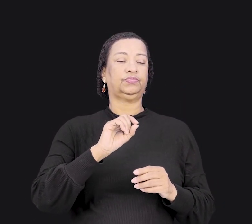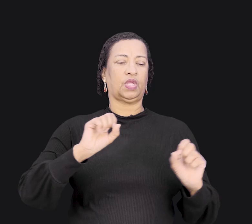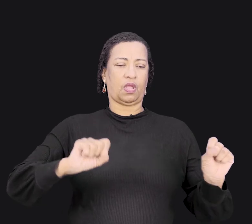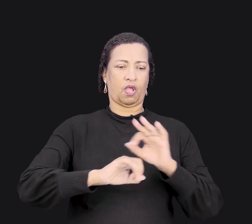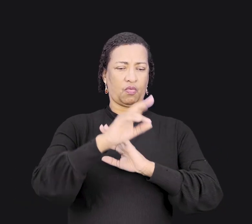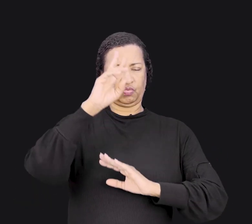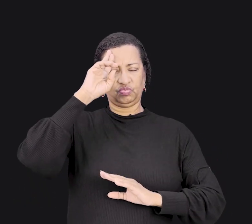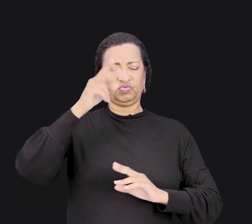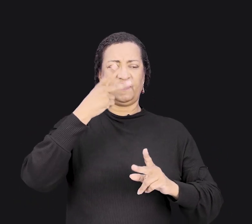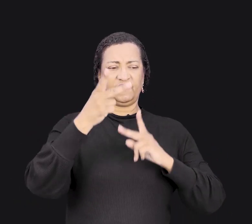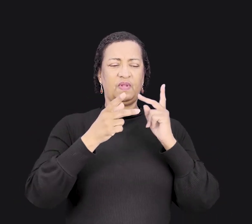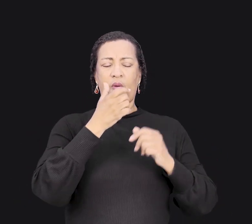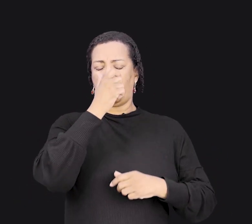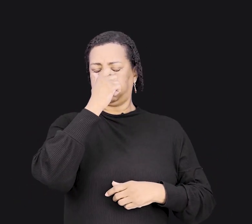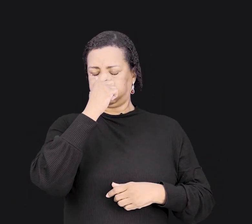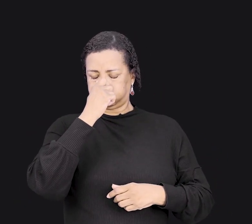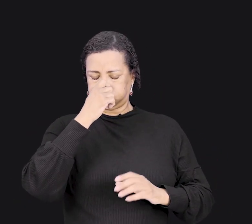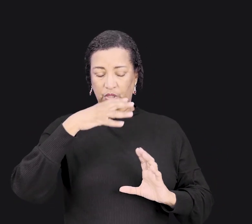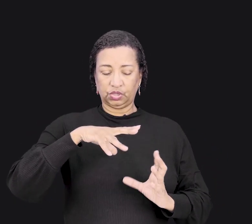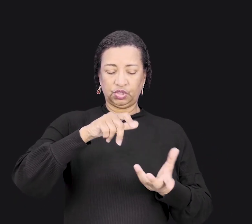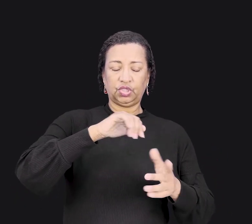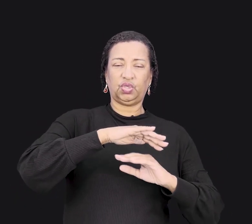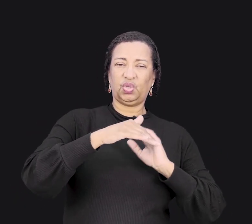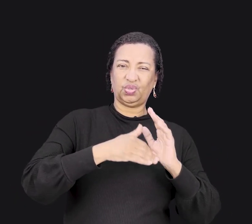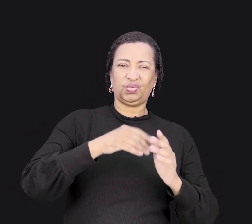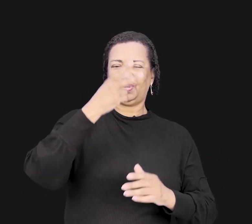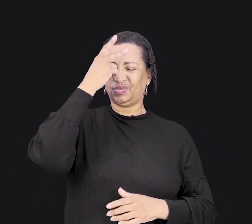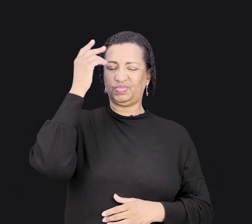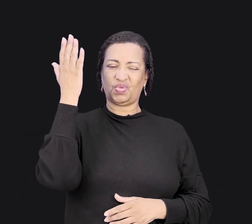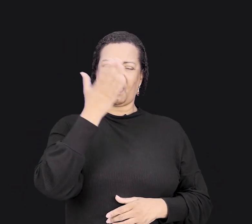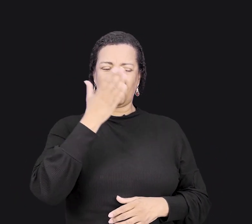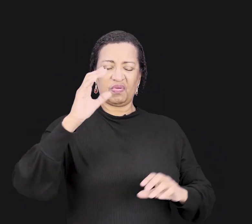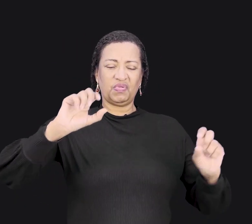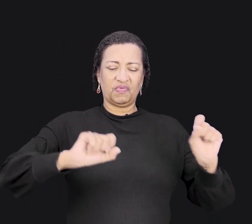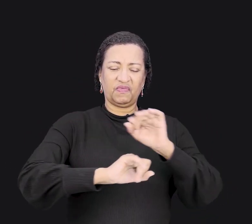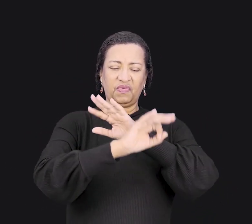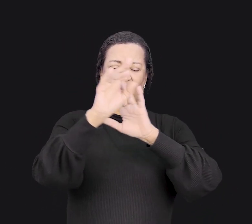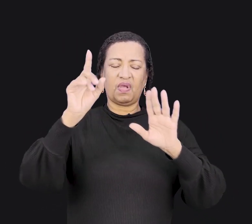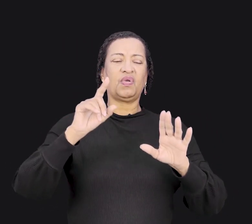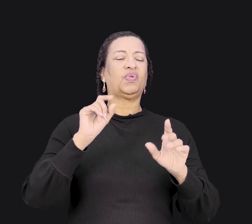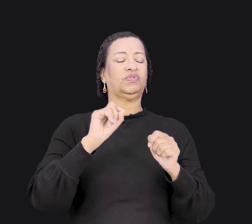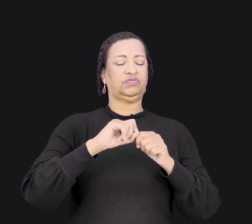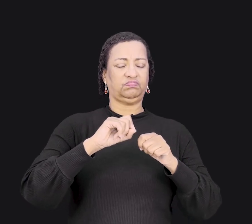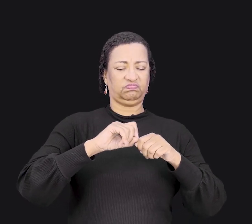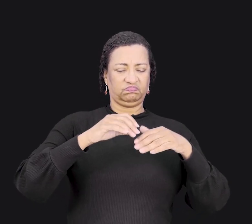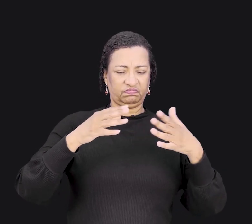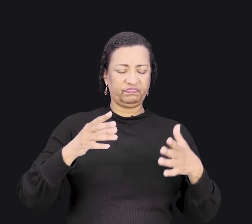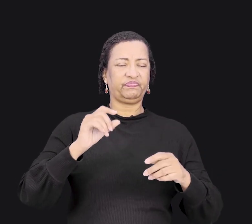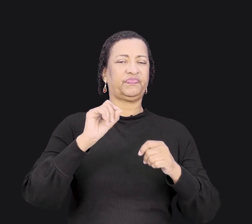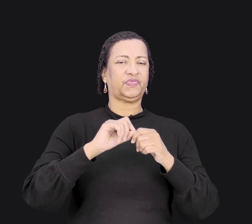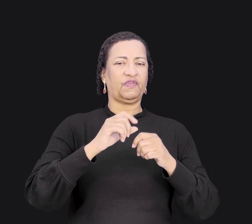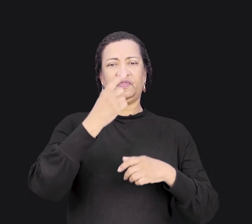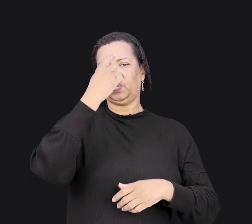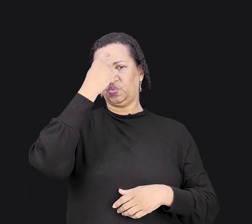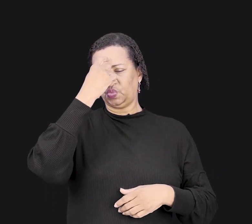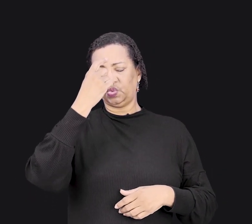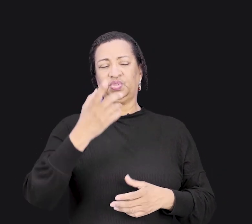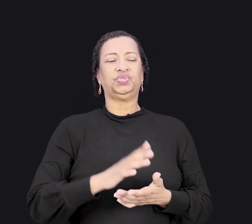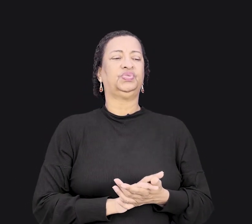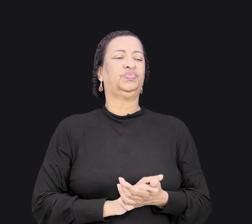dos que viram a minha glória e os sinais miraculosos que realizei no Egito e no deserto, e me puseram à prova e me